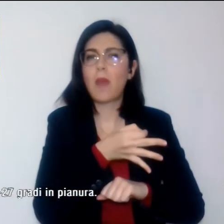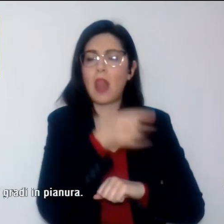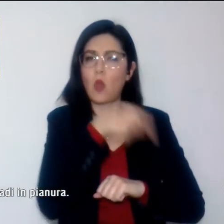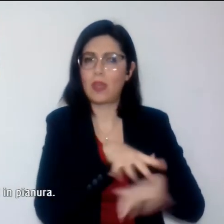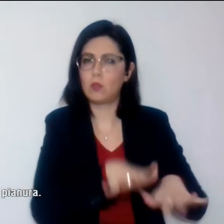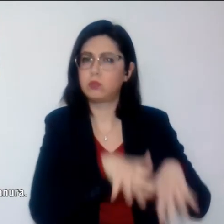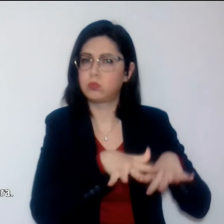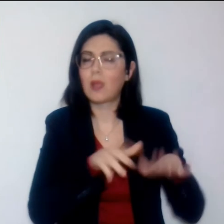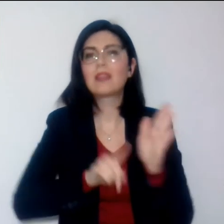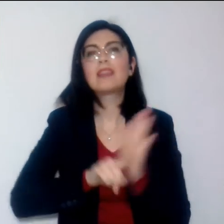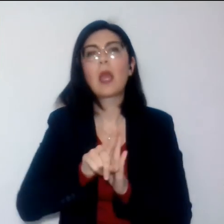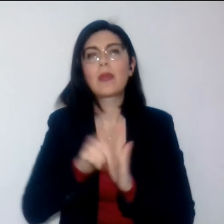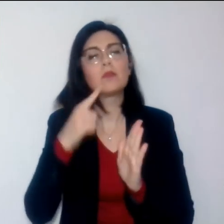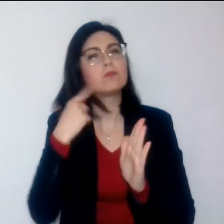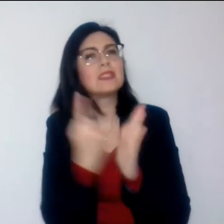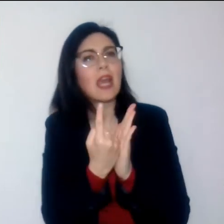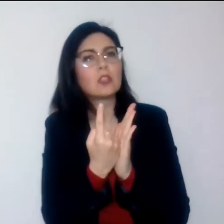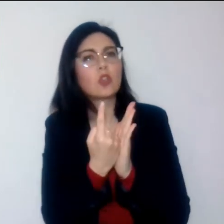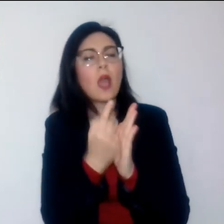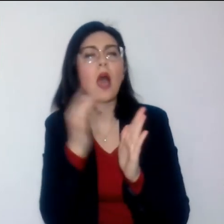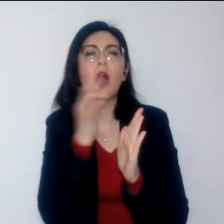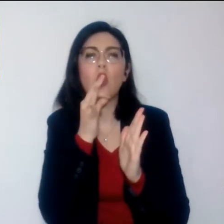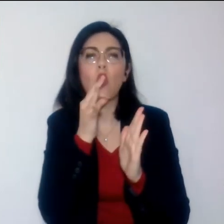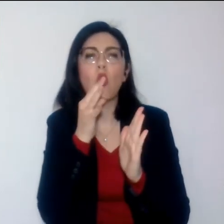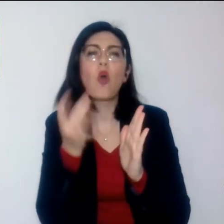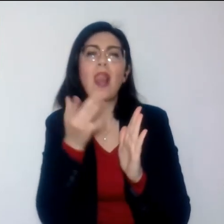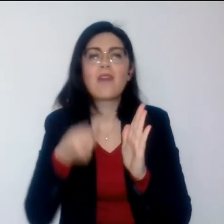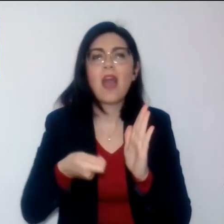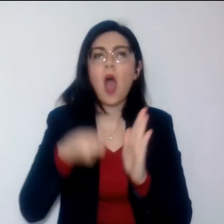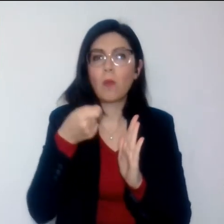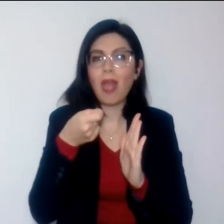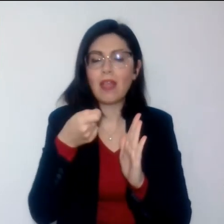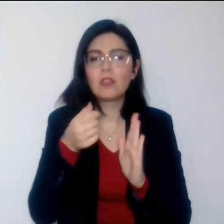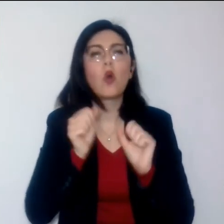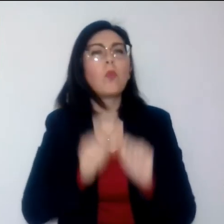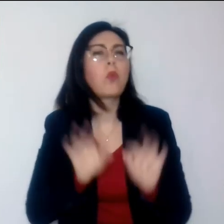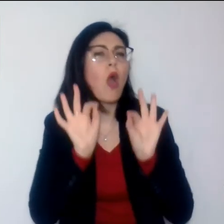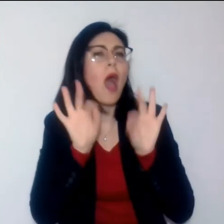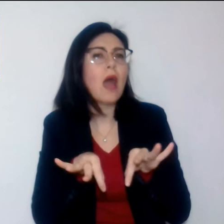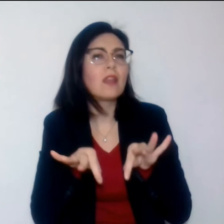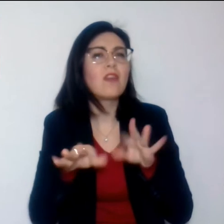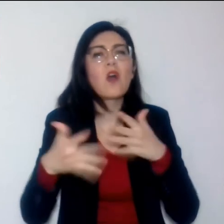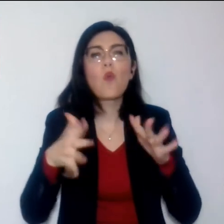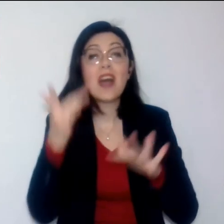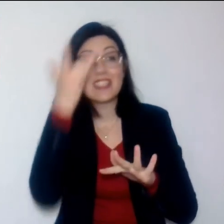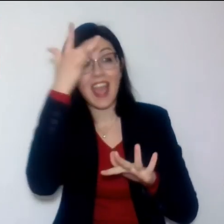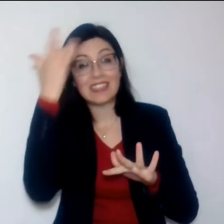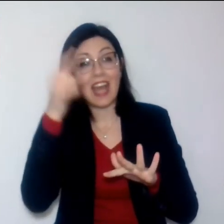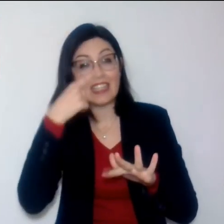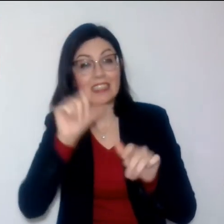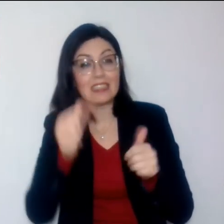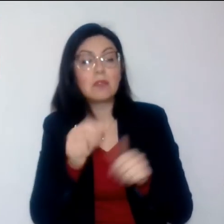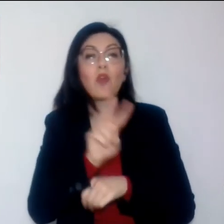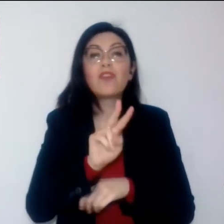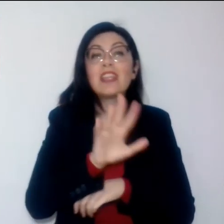temperature stazionarie o in ulteriore lieve aumento con punte quasi estive di 25 27